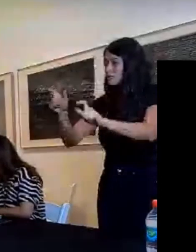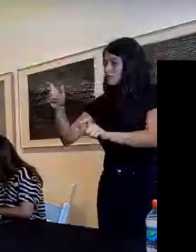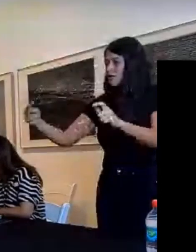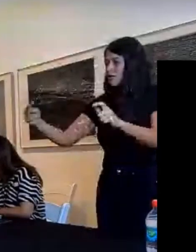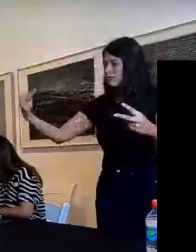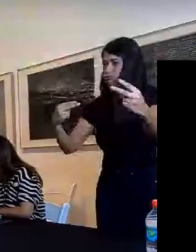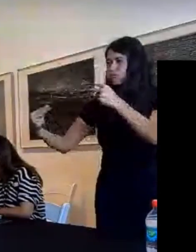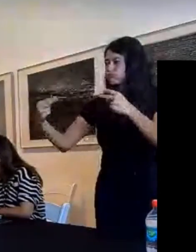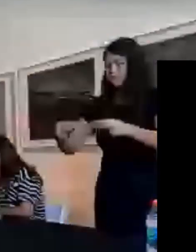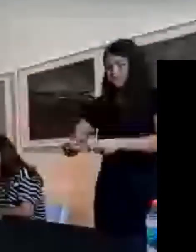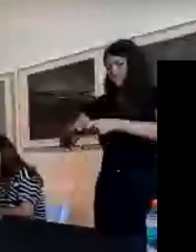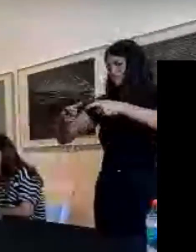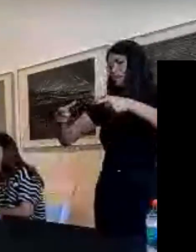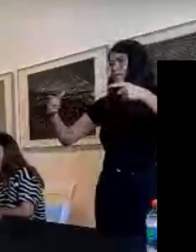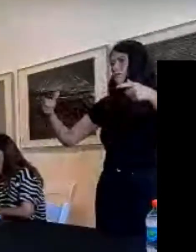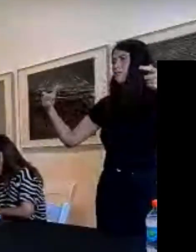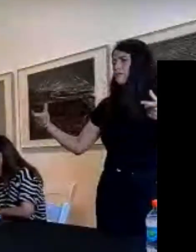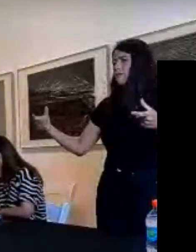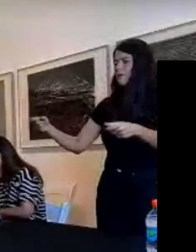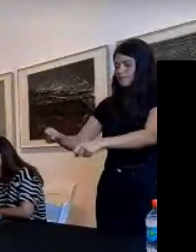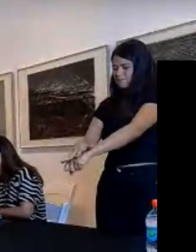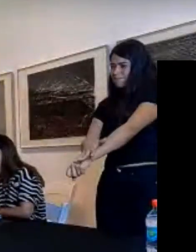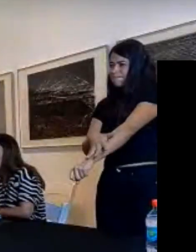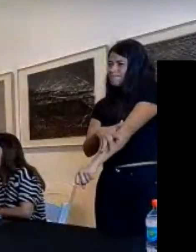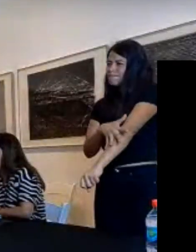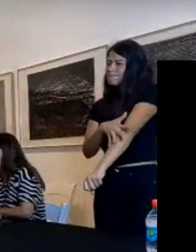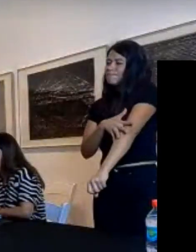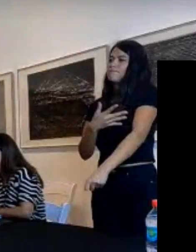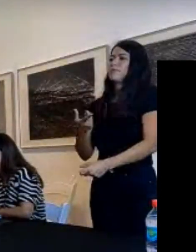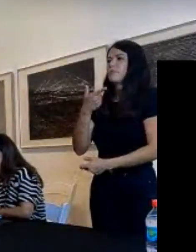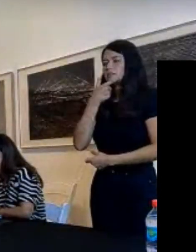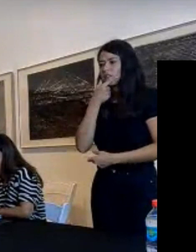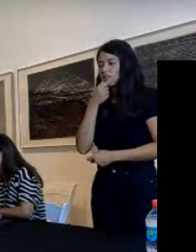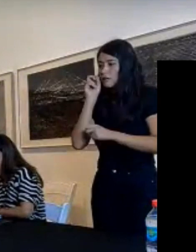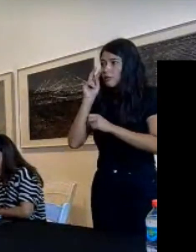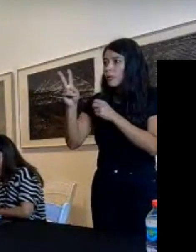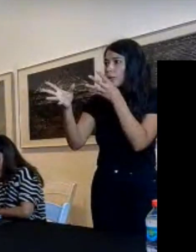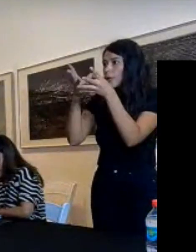sea el más amplio y las condiciones de apreciación las más fáciles.